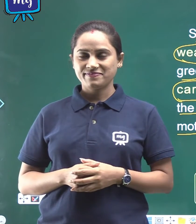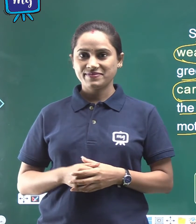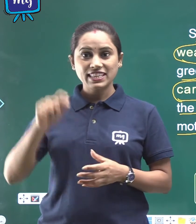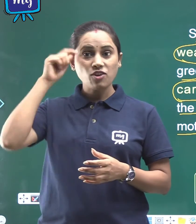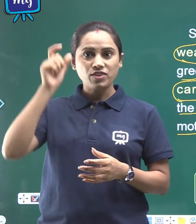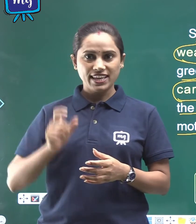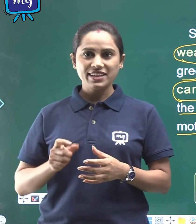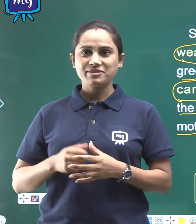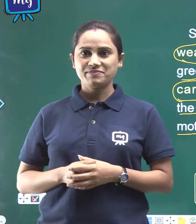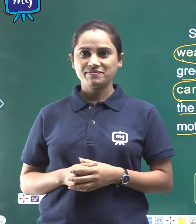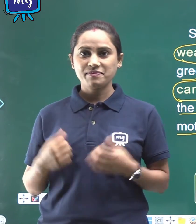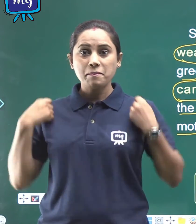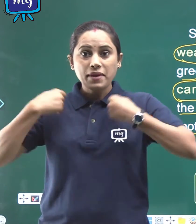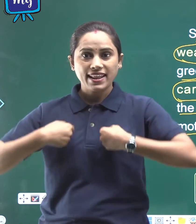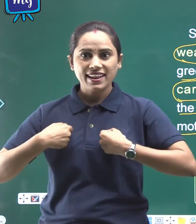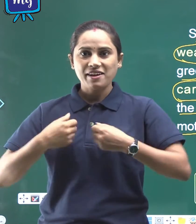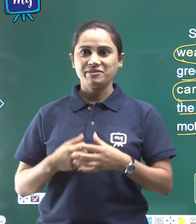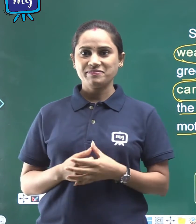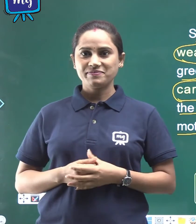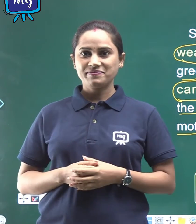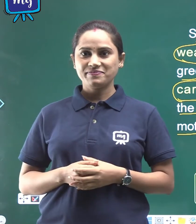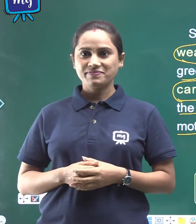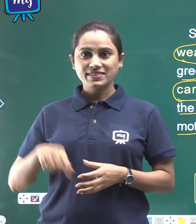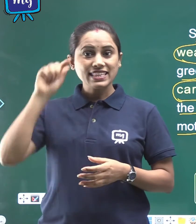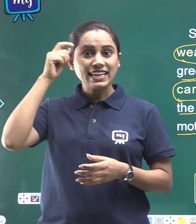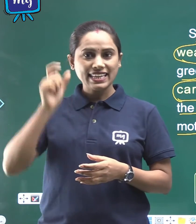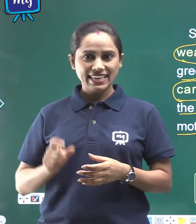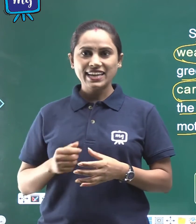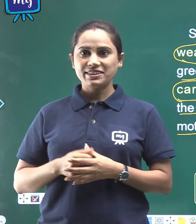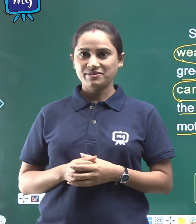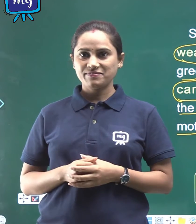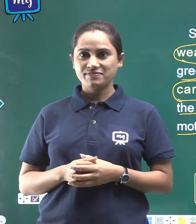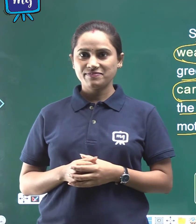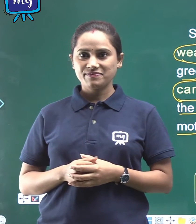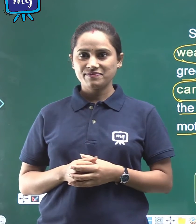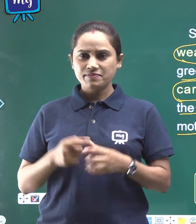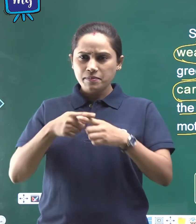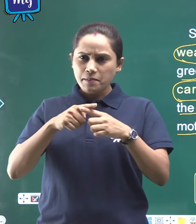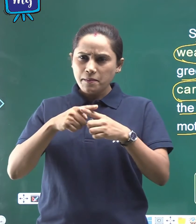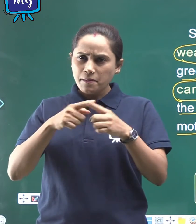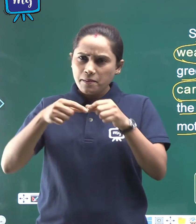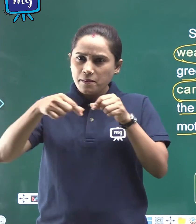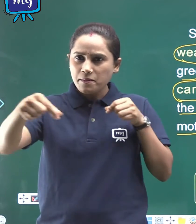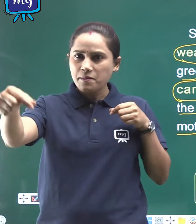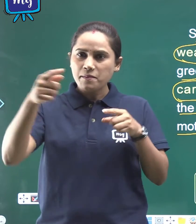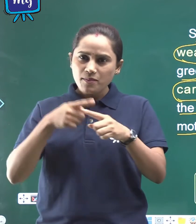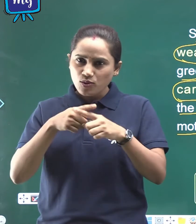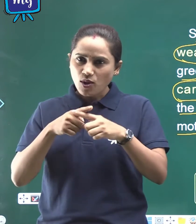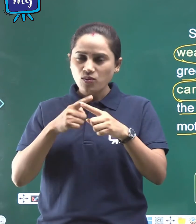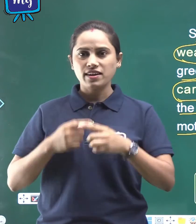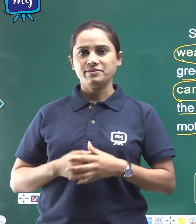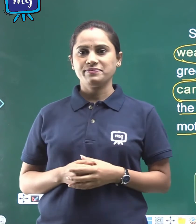wear, पहनना. knitted, बुना हुआ.